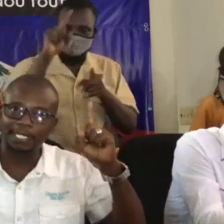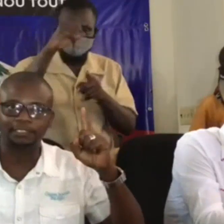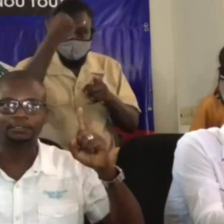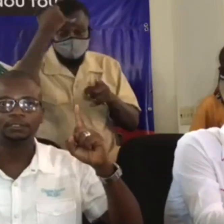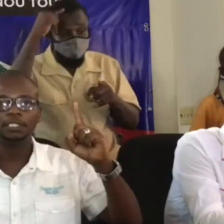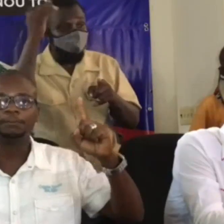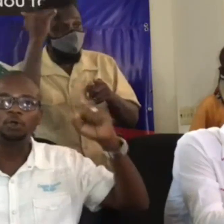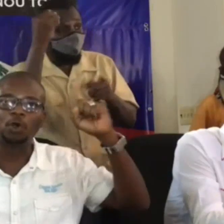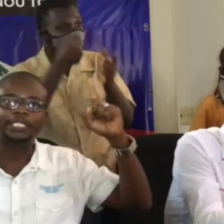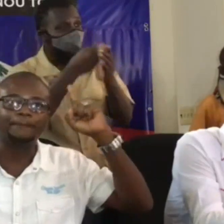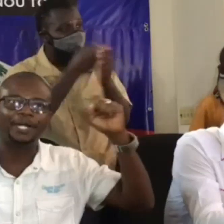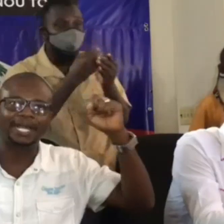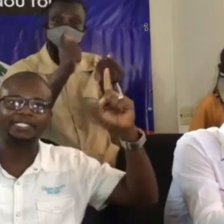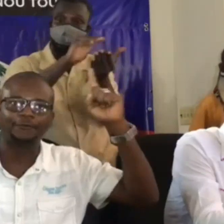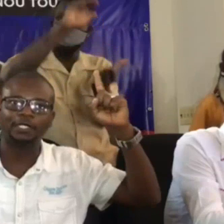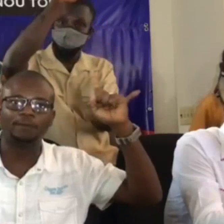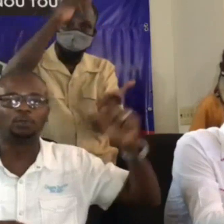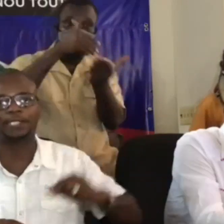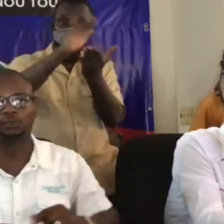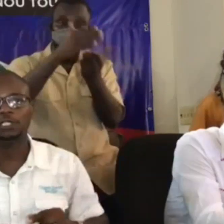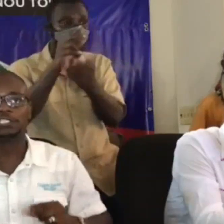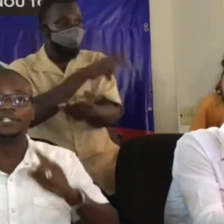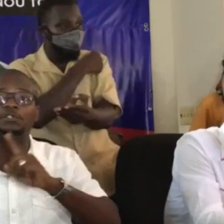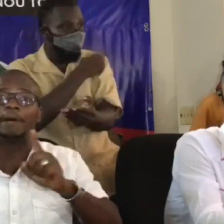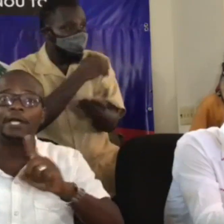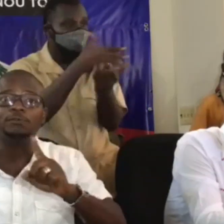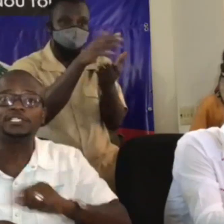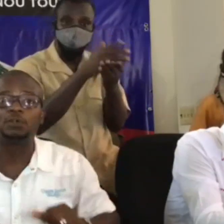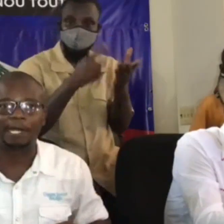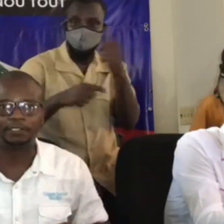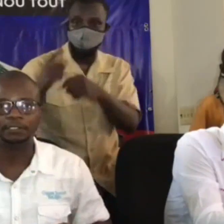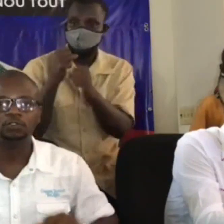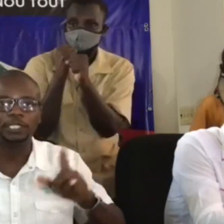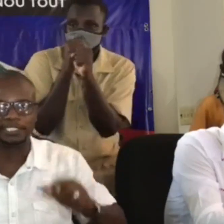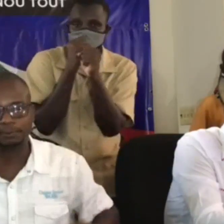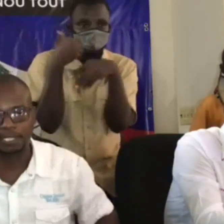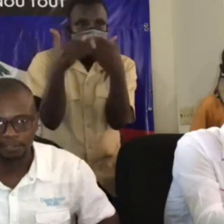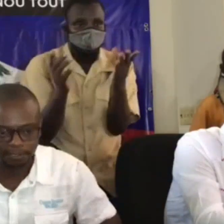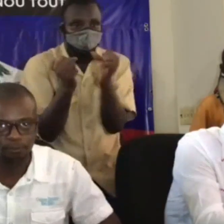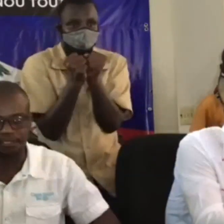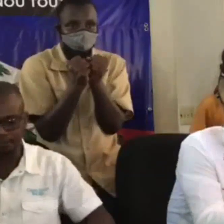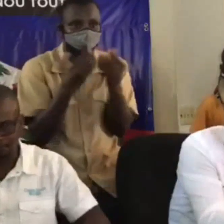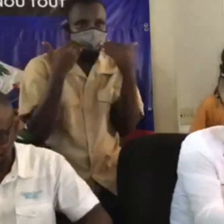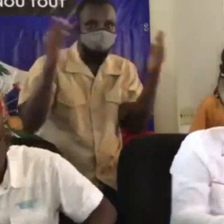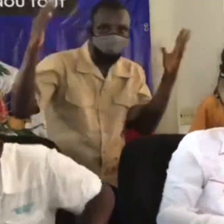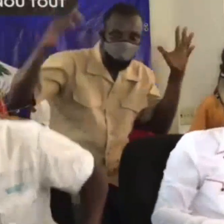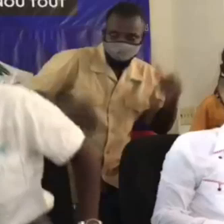joue de l'argent pour le croquer, pour cadre référendum tout partout, ça veut dire que si vous ne pouvez pas nous manger, si vous parlez, vous avez l'argent pour ça. C'est donc